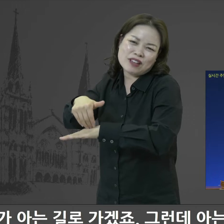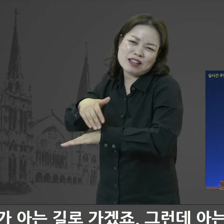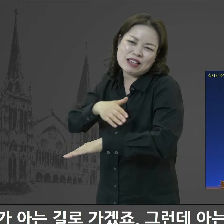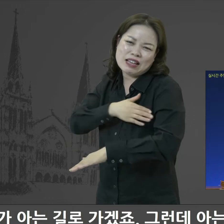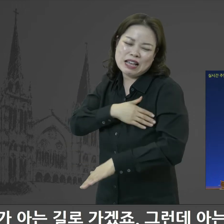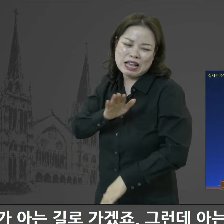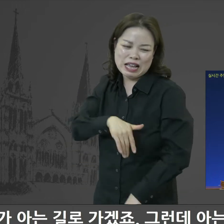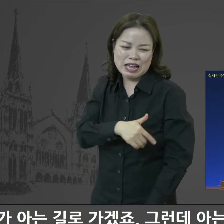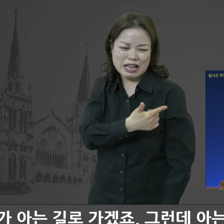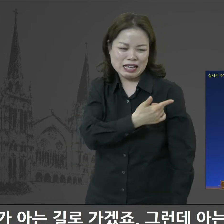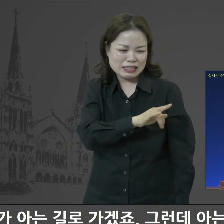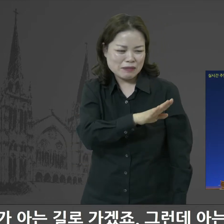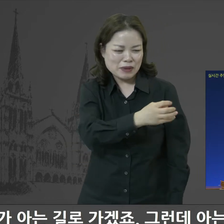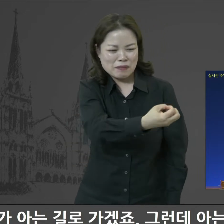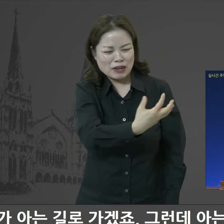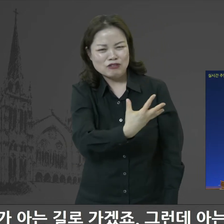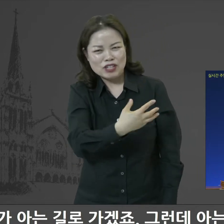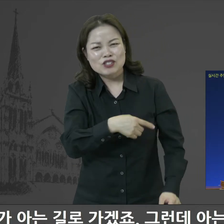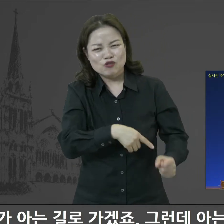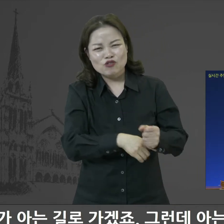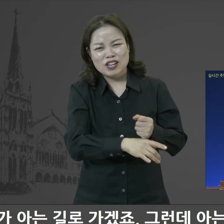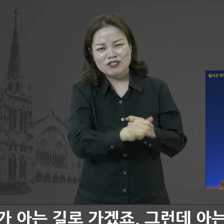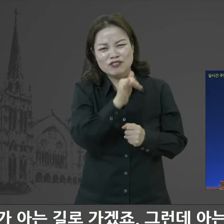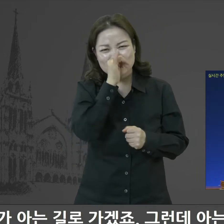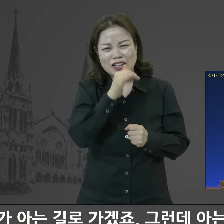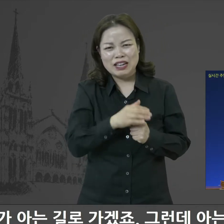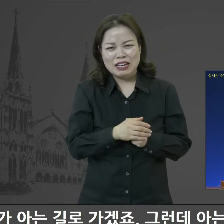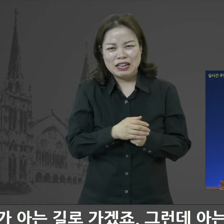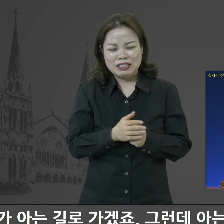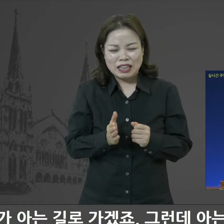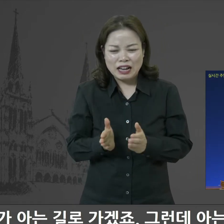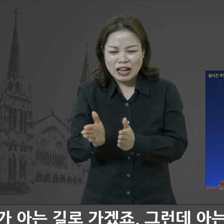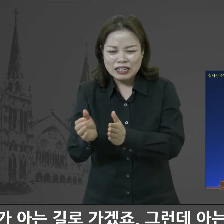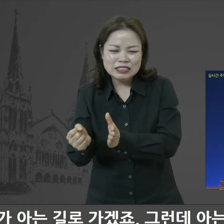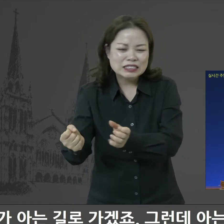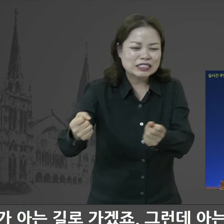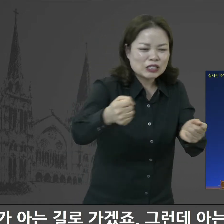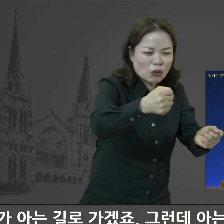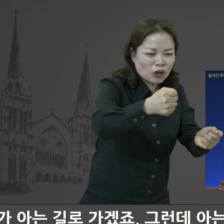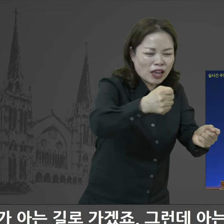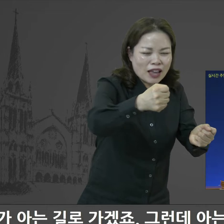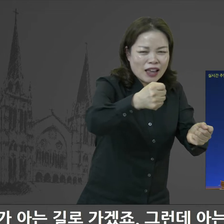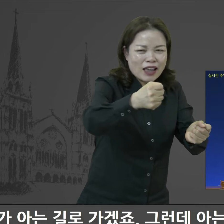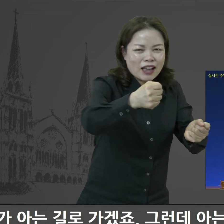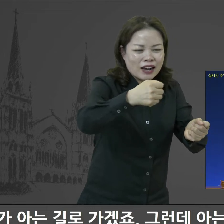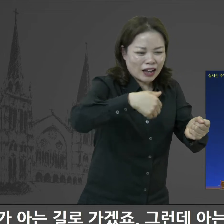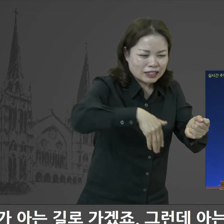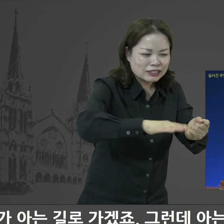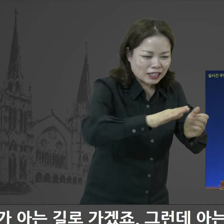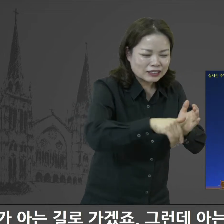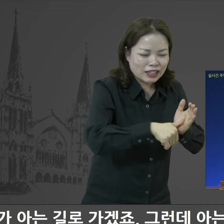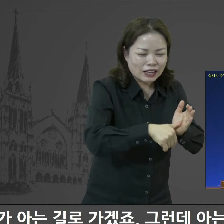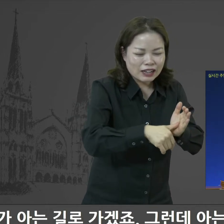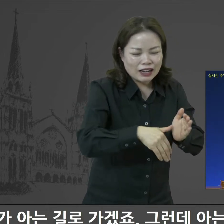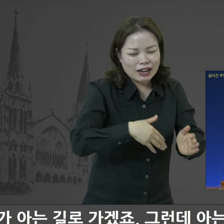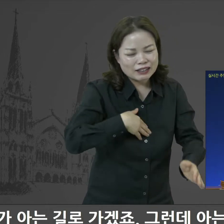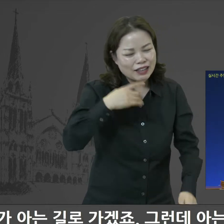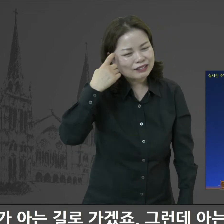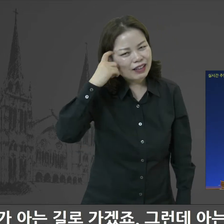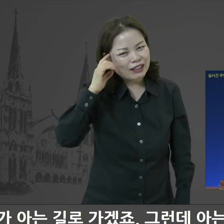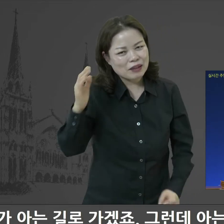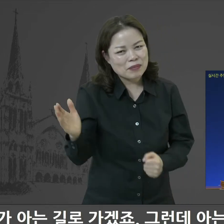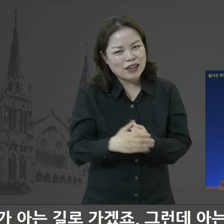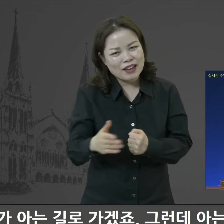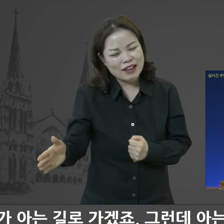내비가 이렇게 말하는 데는 다 이유가 있었구나. 내가 저기서 일로 갔어야 내가 이렇게 돌아서 피해서 가는데 괜히 내가 이렇게